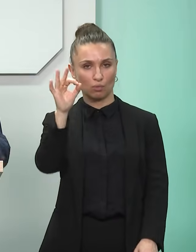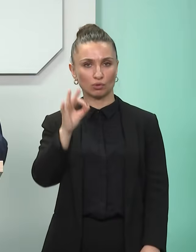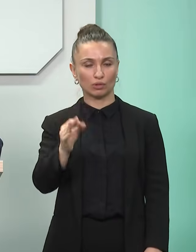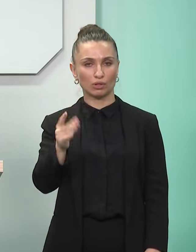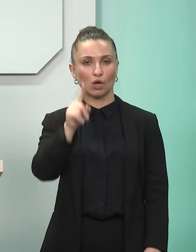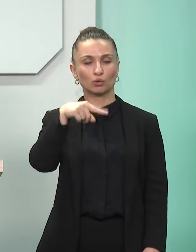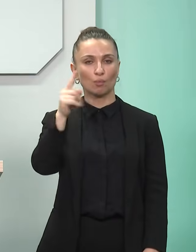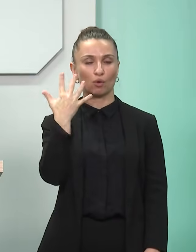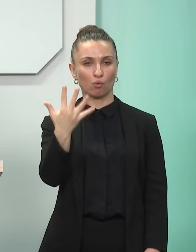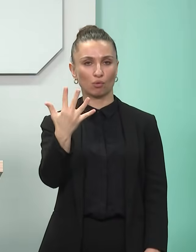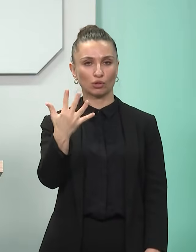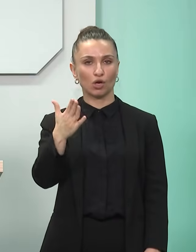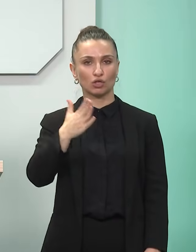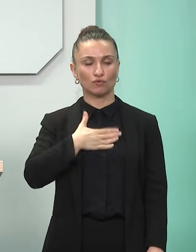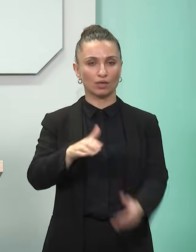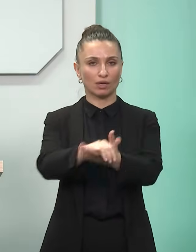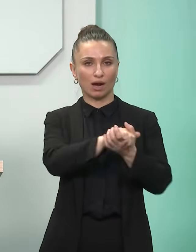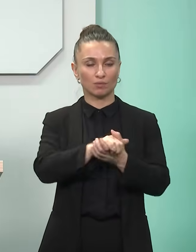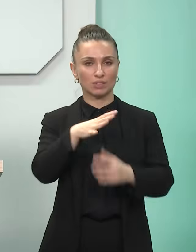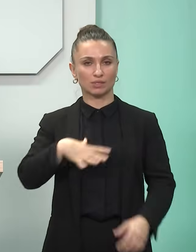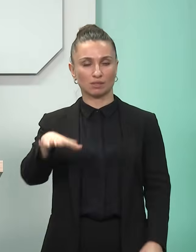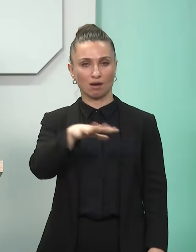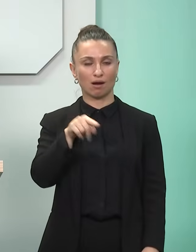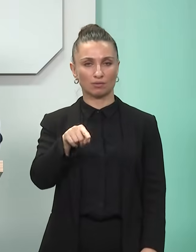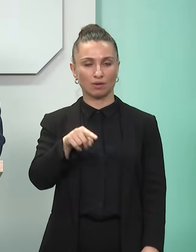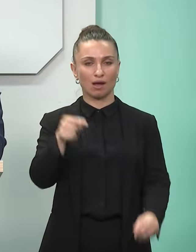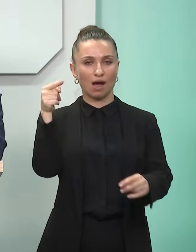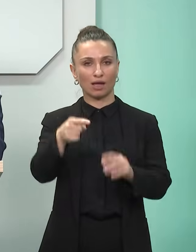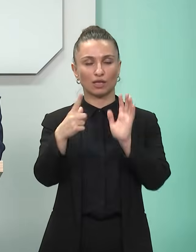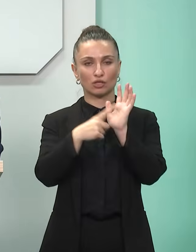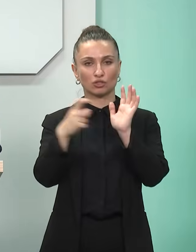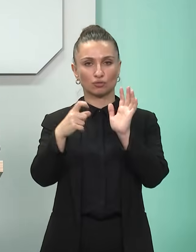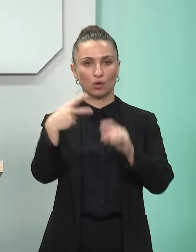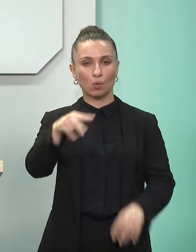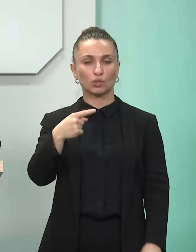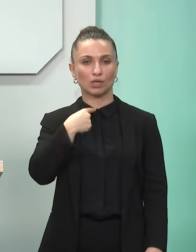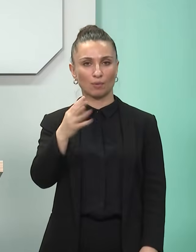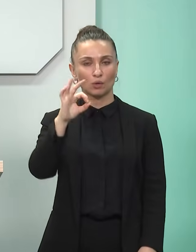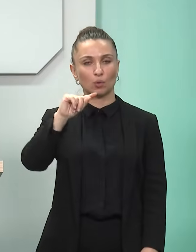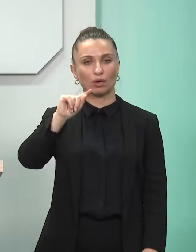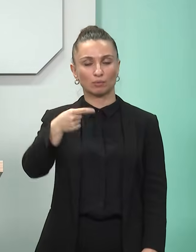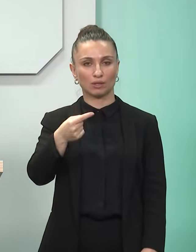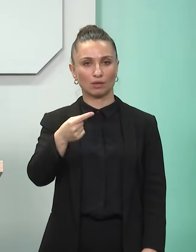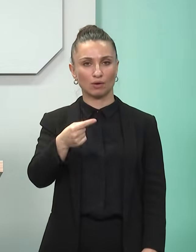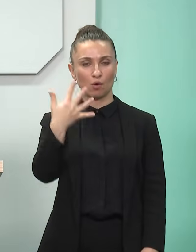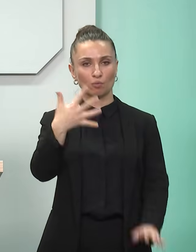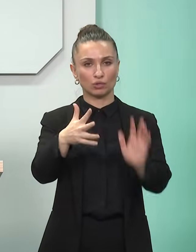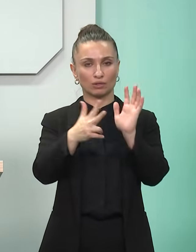4.32%, ნომერი 5 ჩვენი გაერთიანებული საქართველო 1720 ხმა